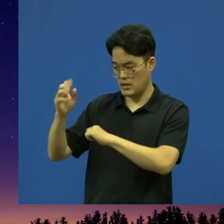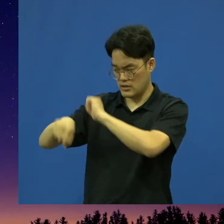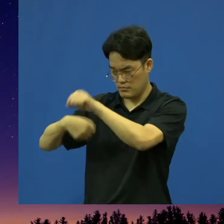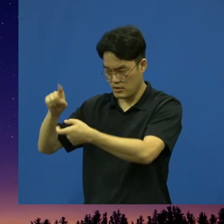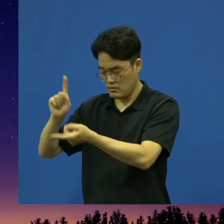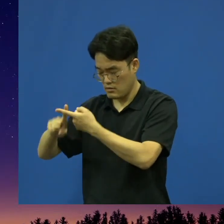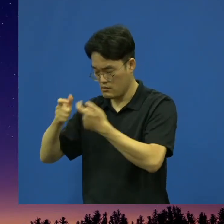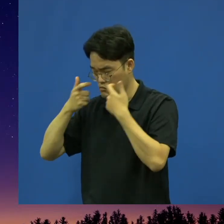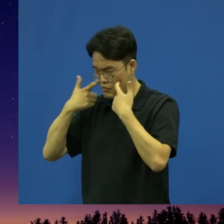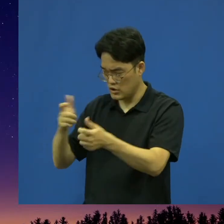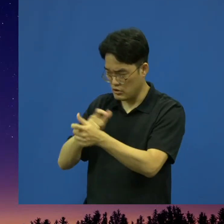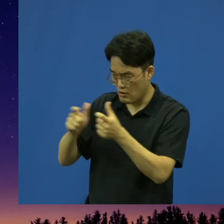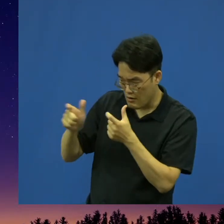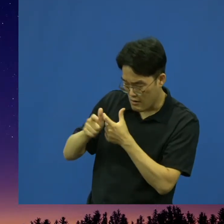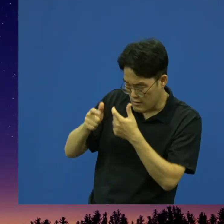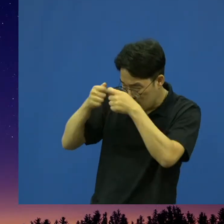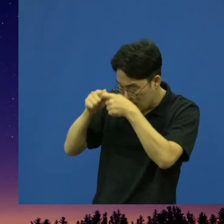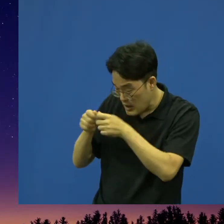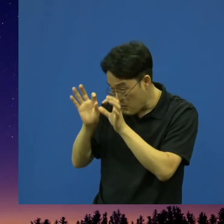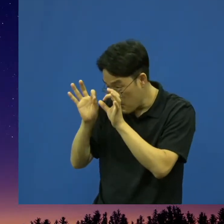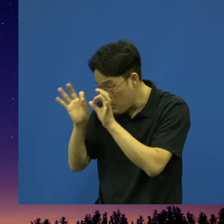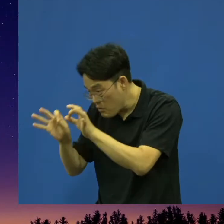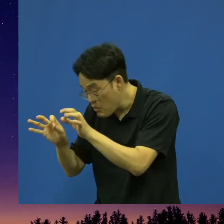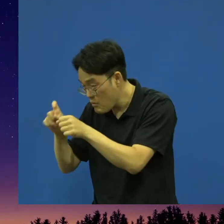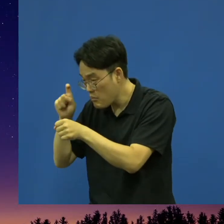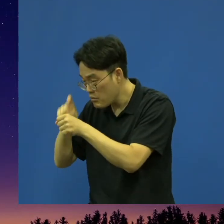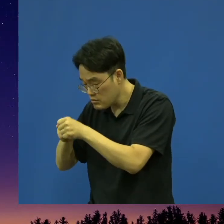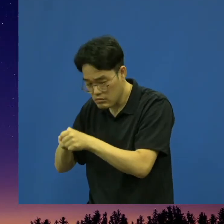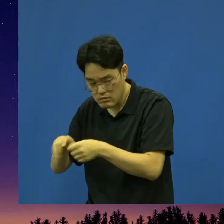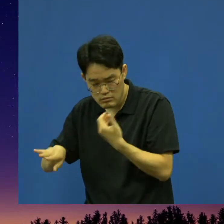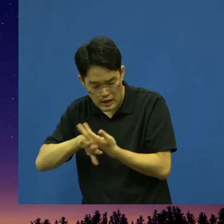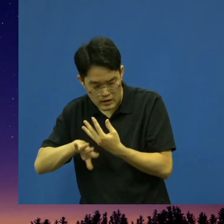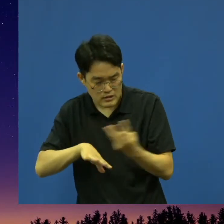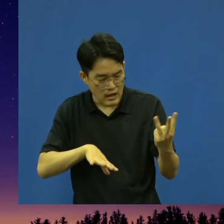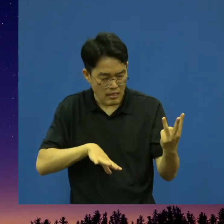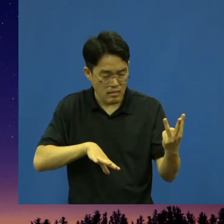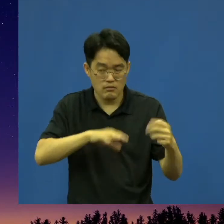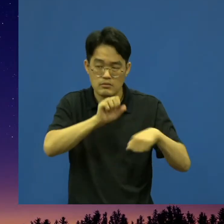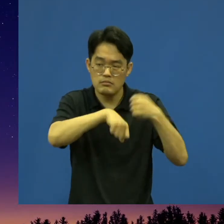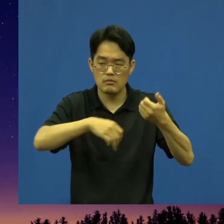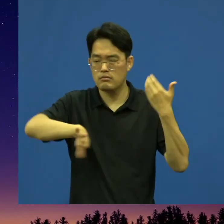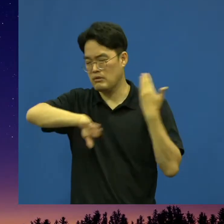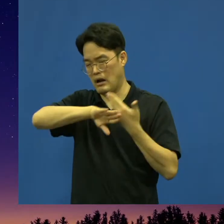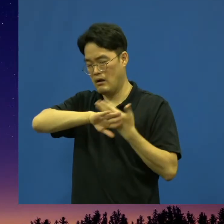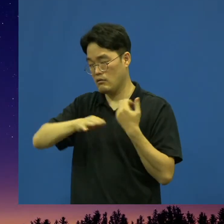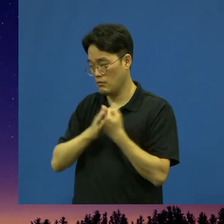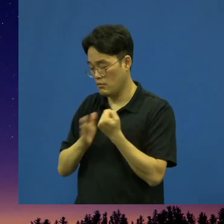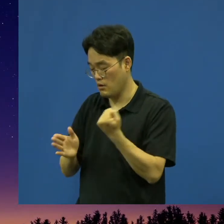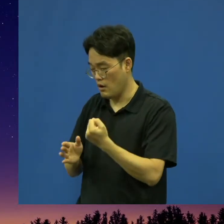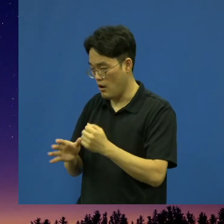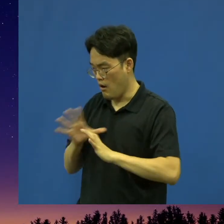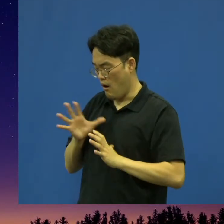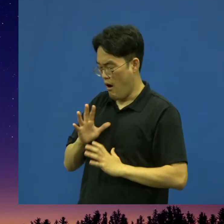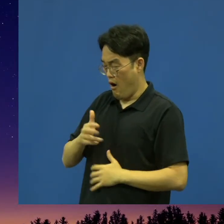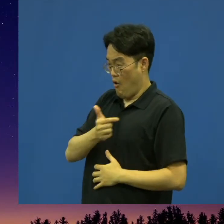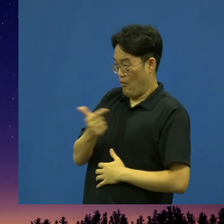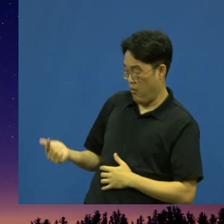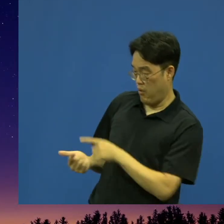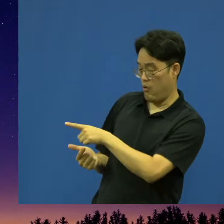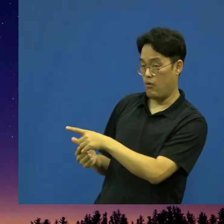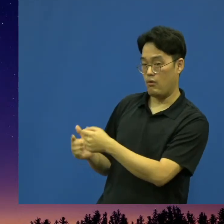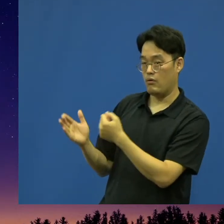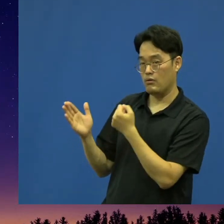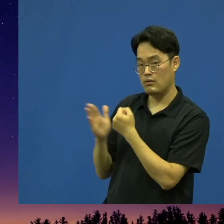확실히 알고자 하였으니 곧 그것은 다른 짐승과 달라서 심히 무섭더라. 그 이는 쇠요 그